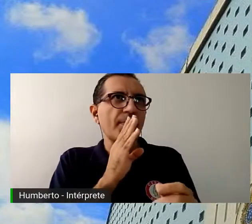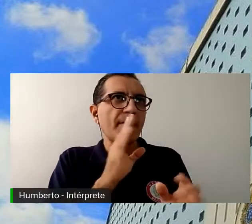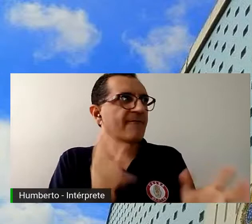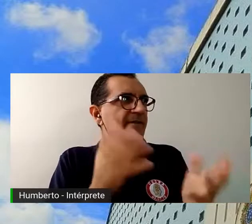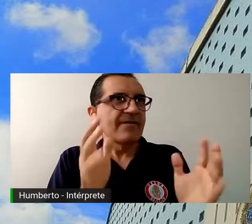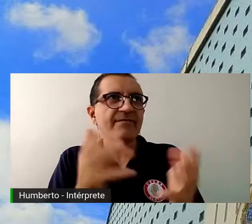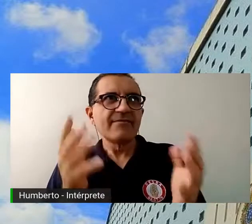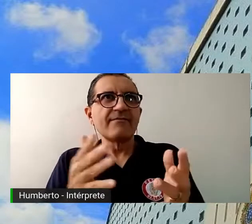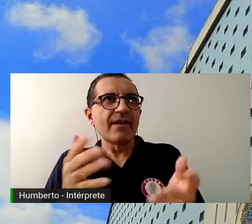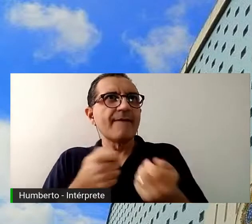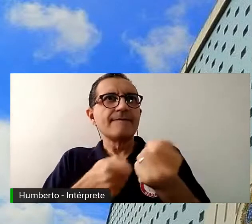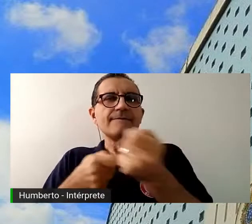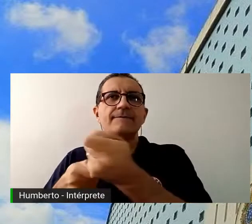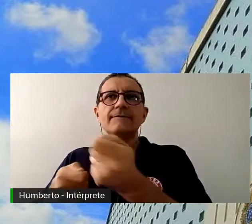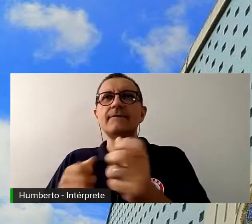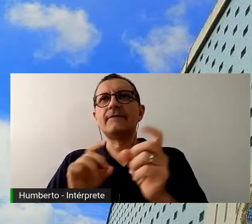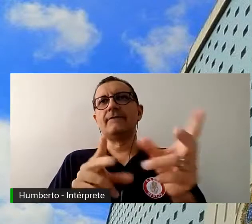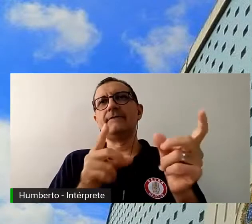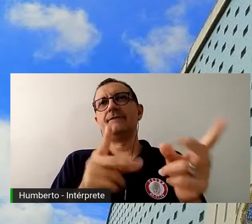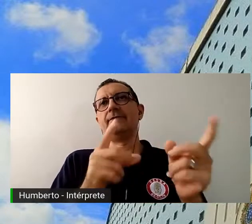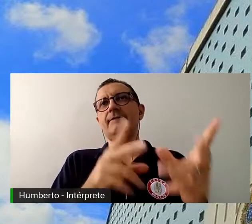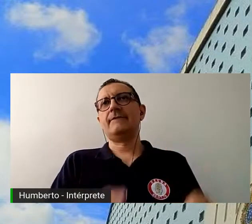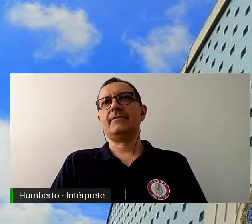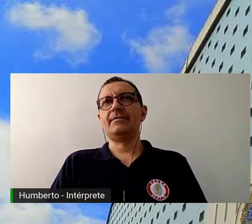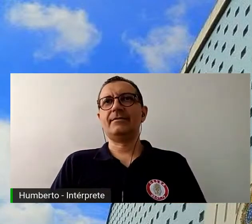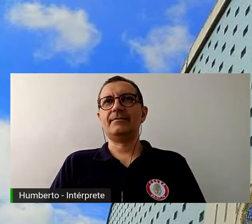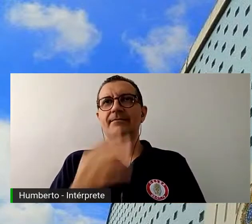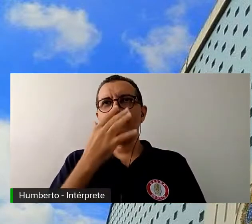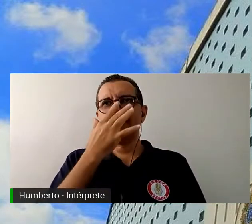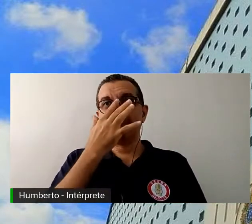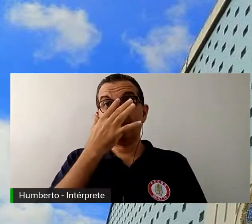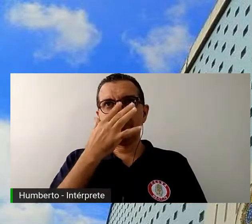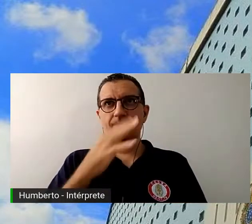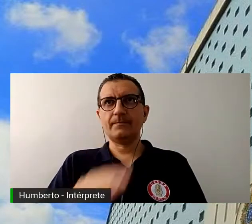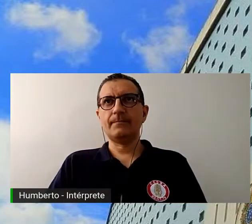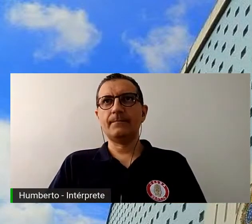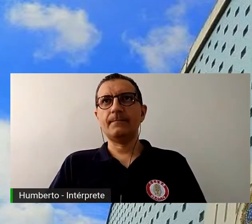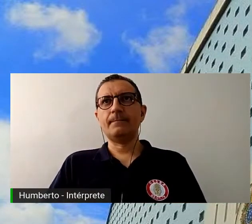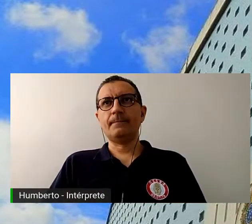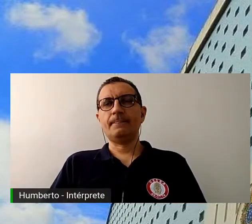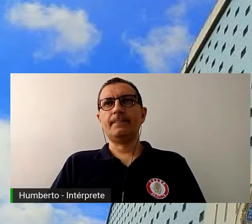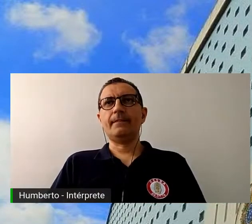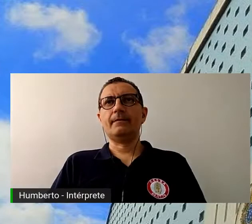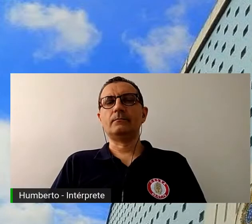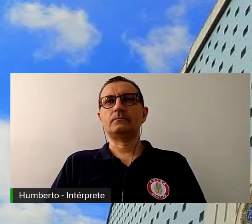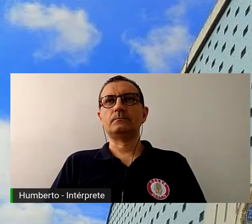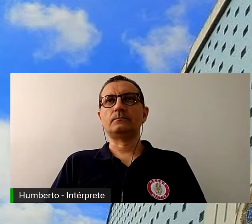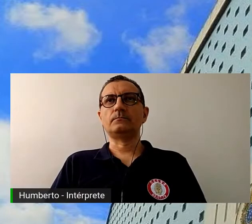para lugares distantes, e o exemplo da Cidade de Deus, que é o exemplo mais conhecido.